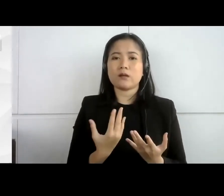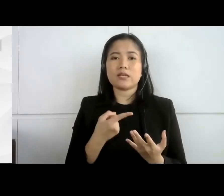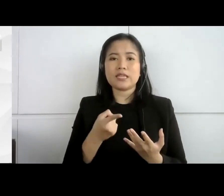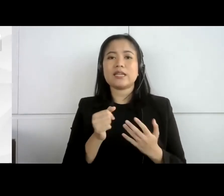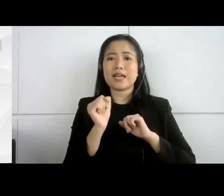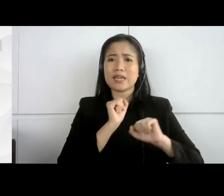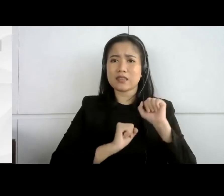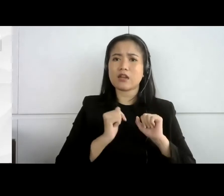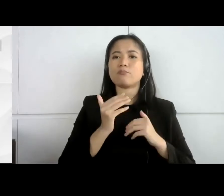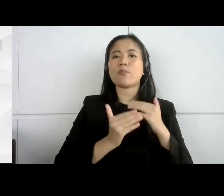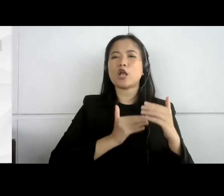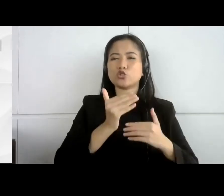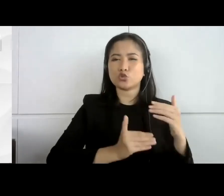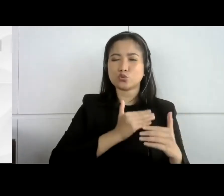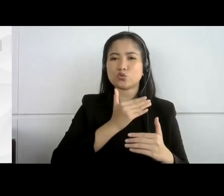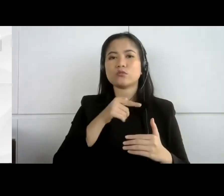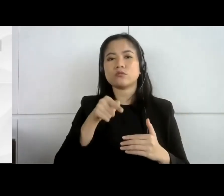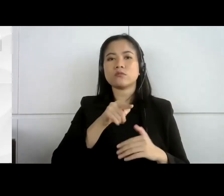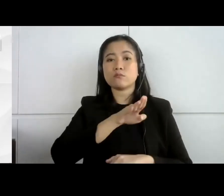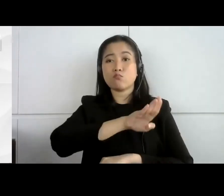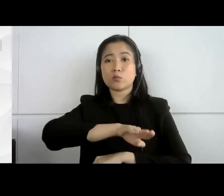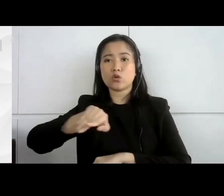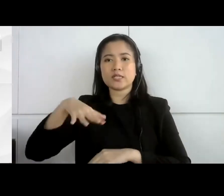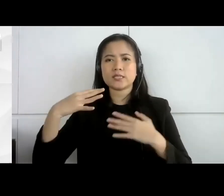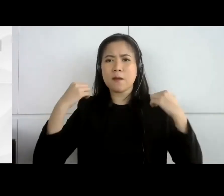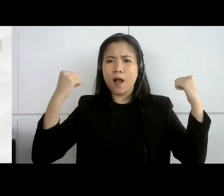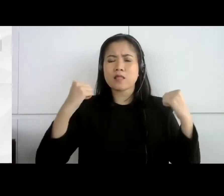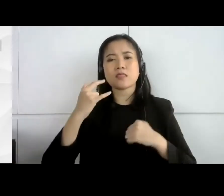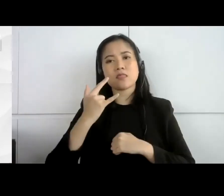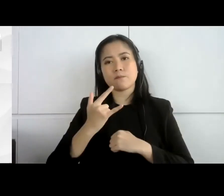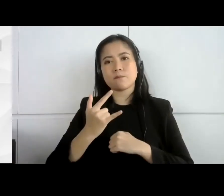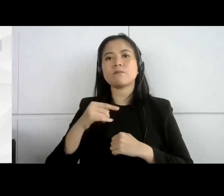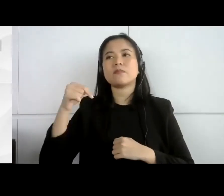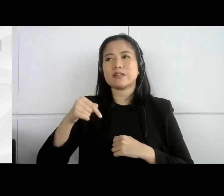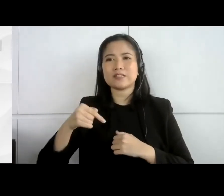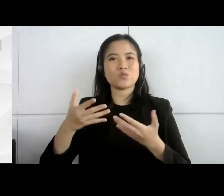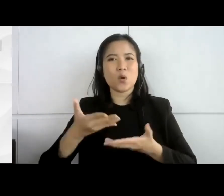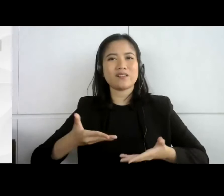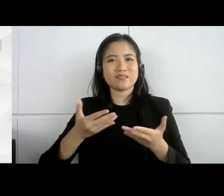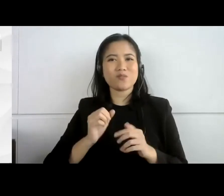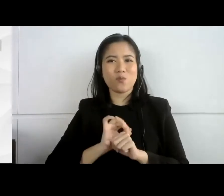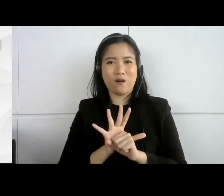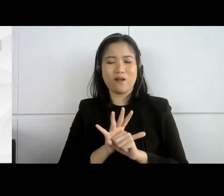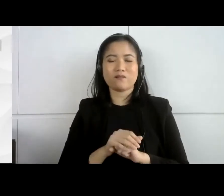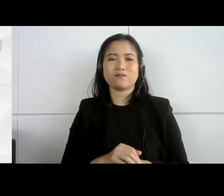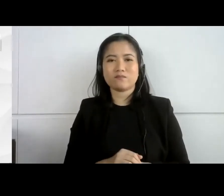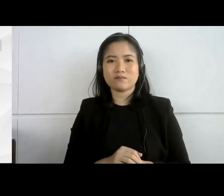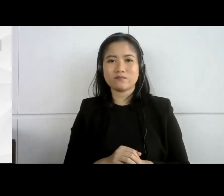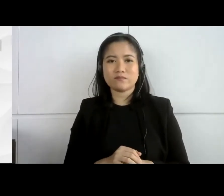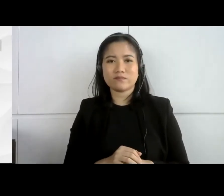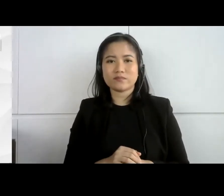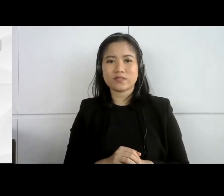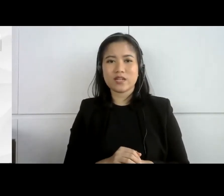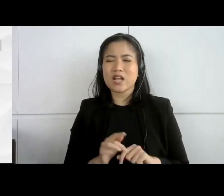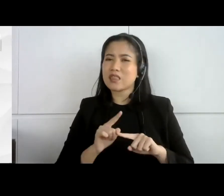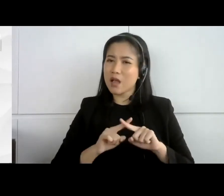terus berlanjut sehingga peserta didik tetap semangat belajar di masa pandemi ini. Namun